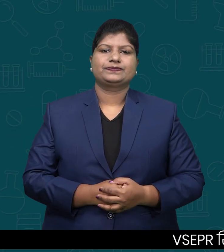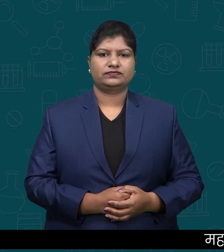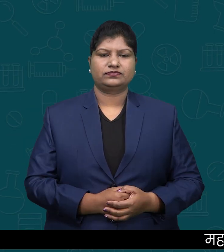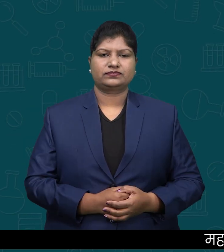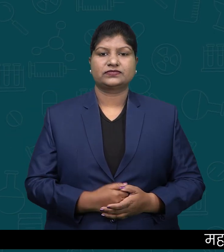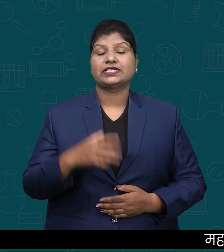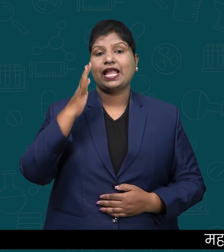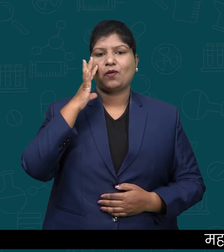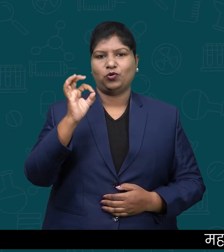महत्त्वाचे शब्द: